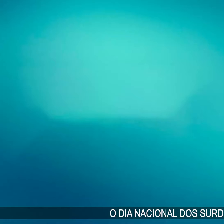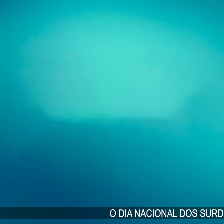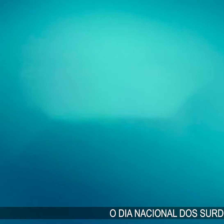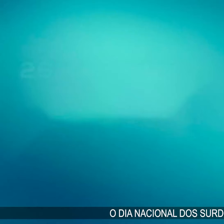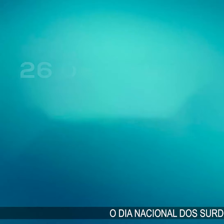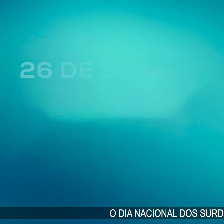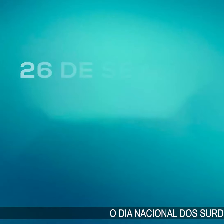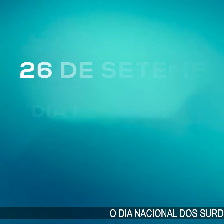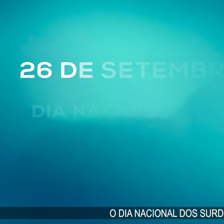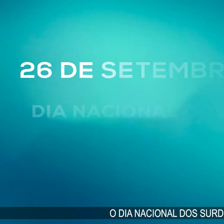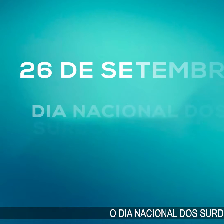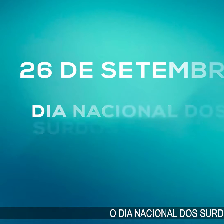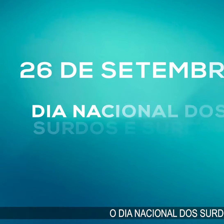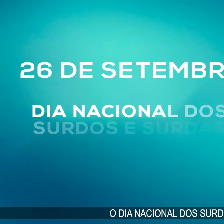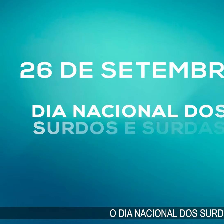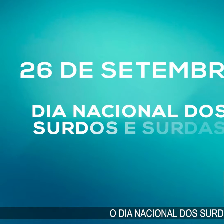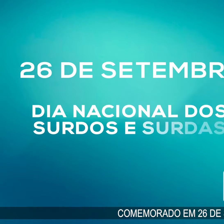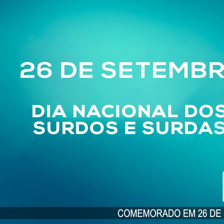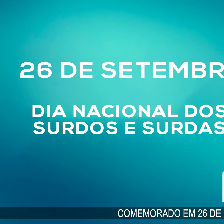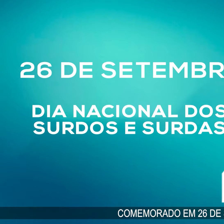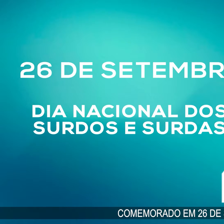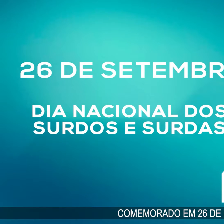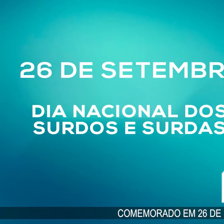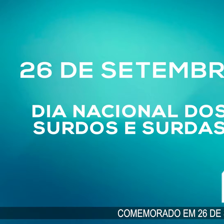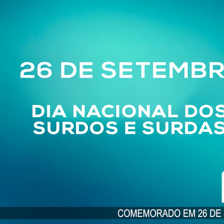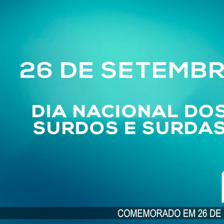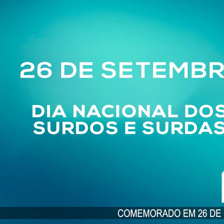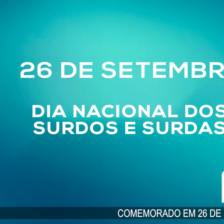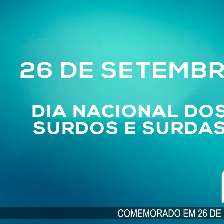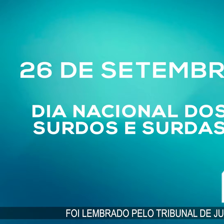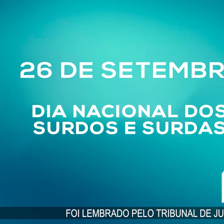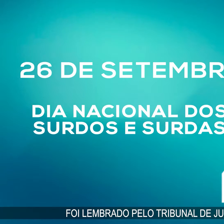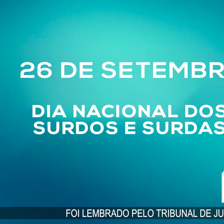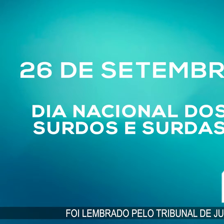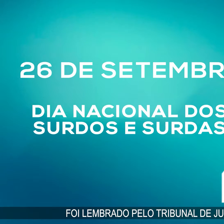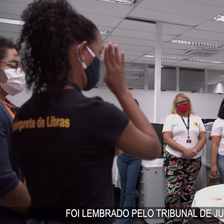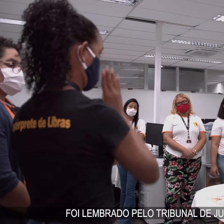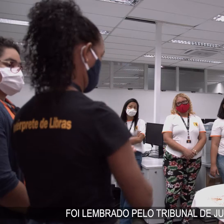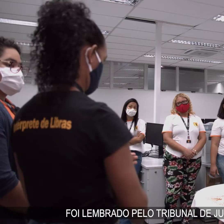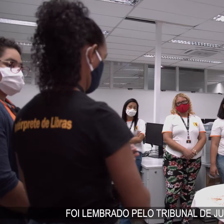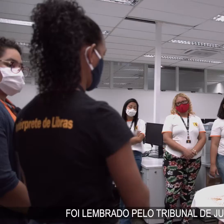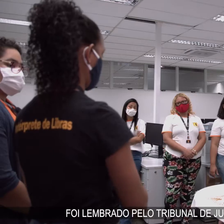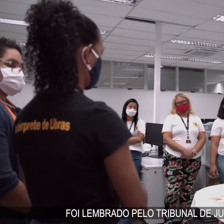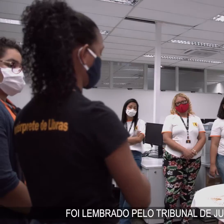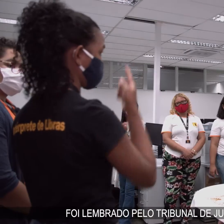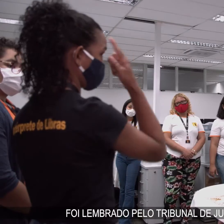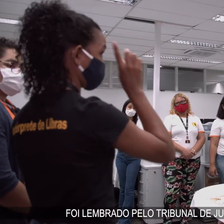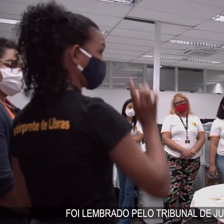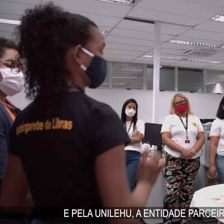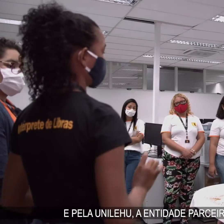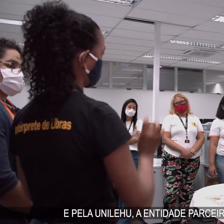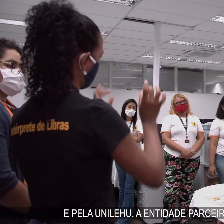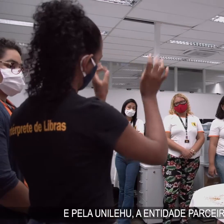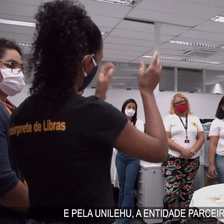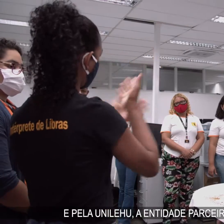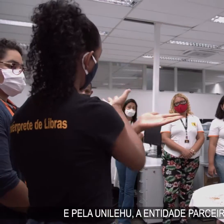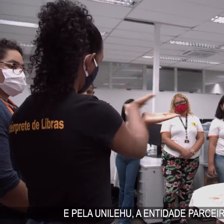O Dia Nacional dos Surdos e Surdas, comemorado em 26 de setembro, foi lembrado pelo Tribunal de Justiça de Mato Grosso e pela Unileu,